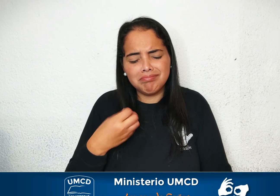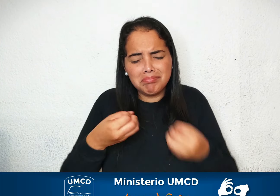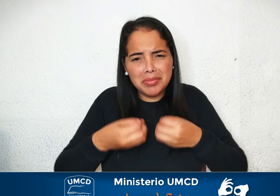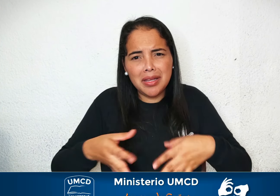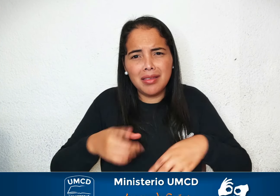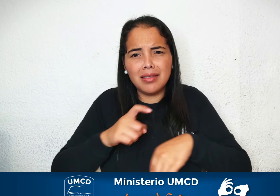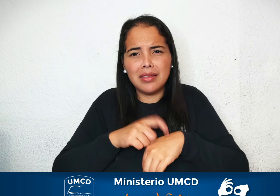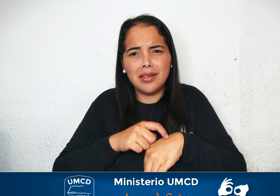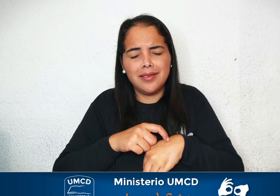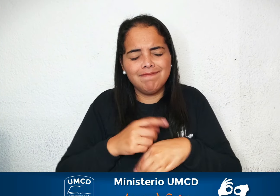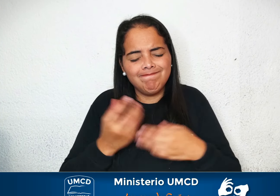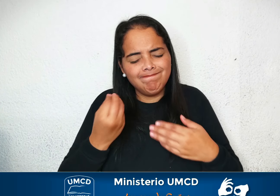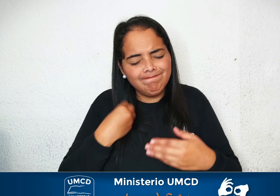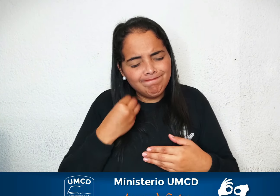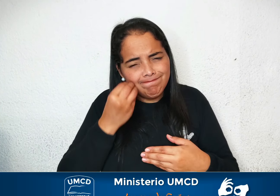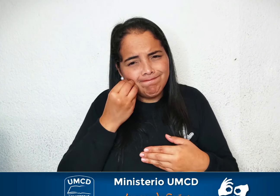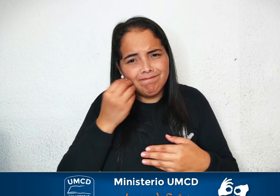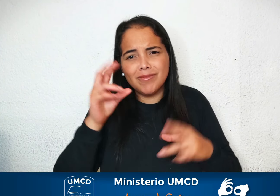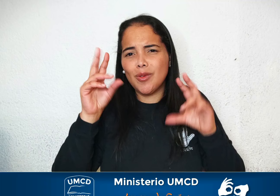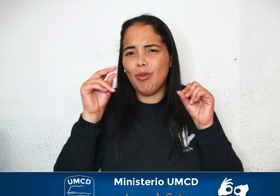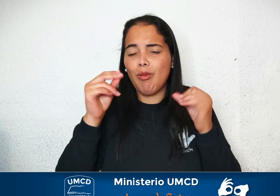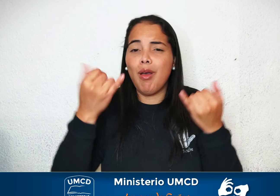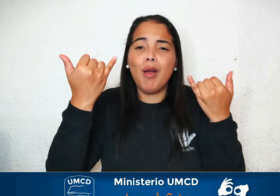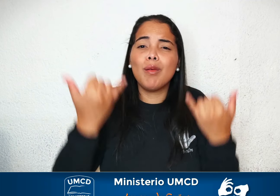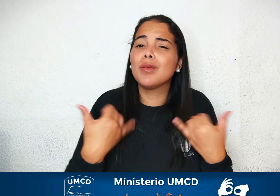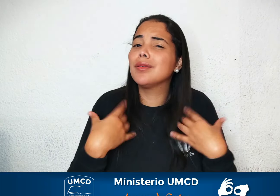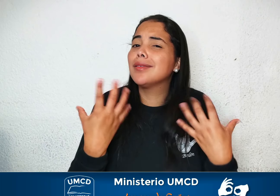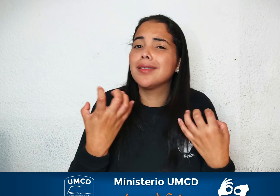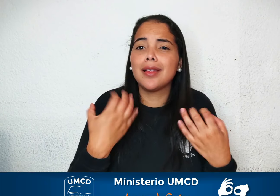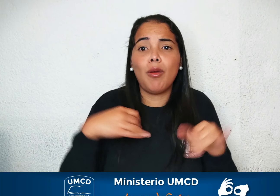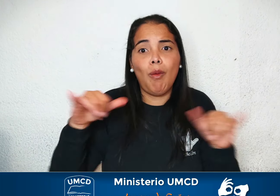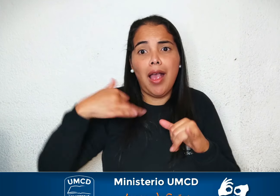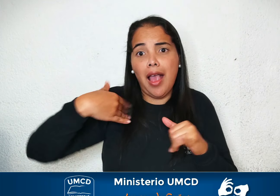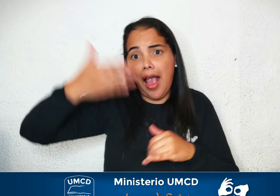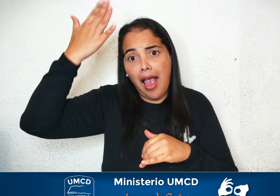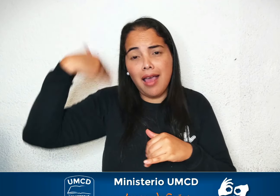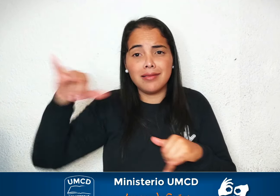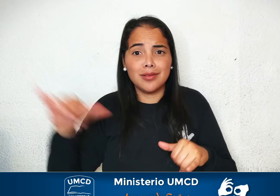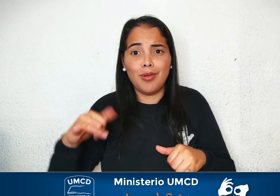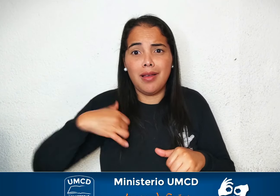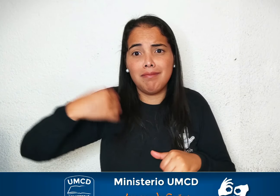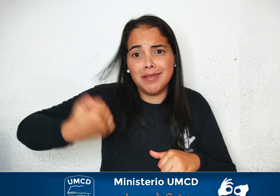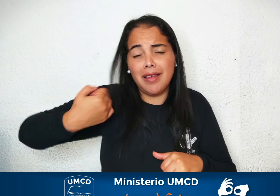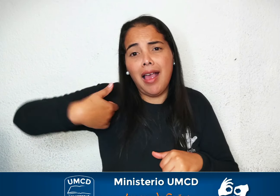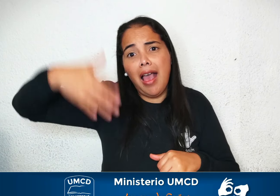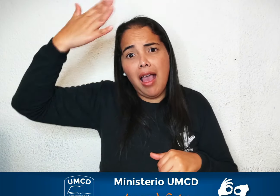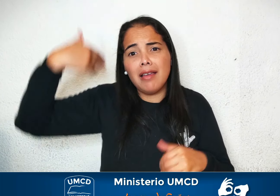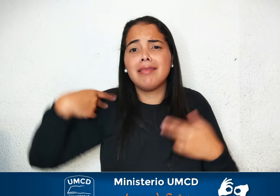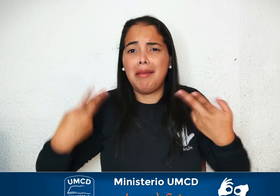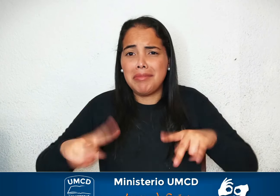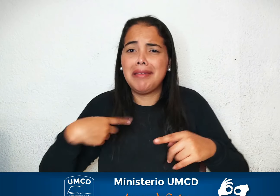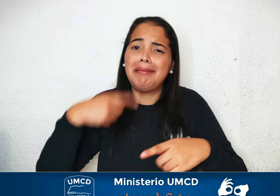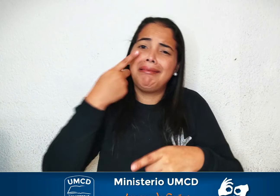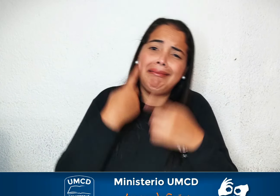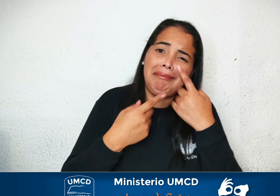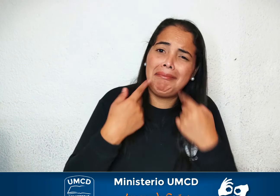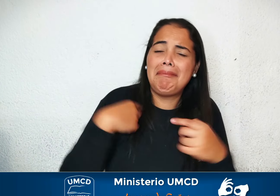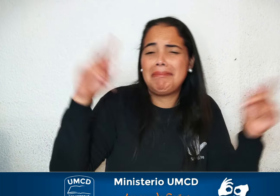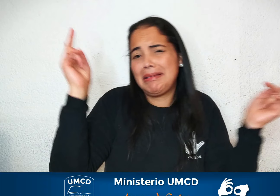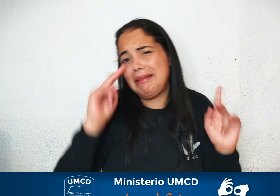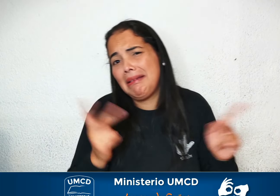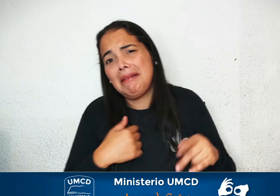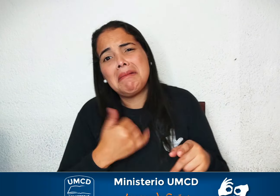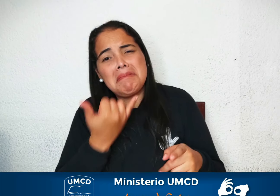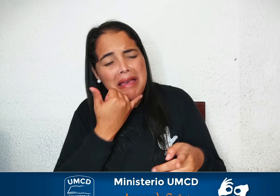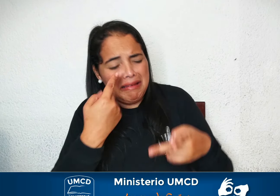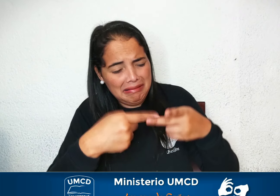perdido tanto tiempo acercándome a Dios. Yo vivía como el pueblo de Jerusalén. Lloraba y